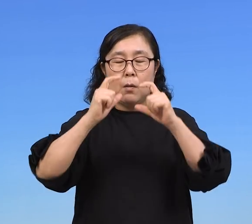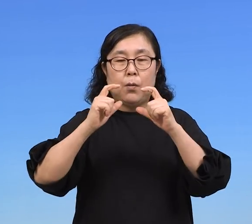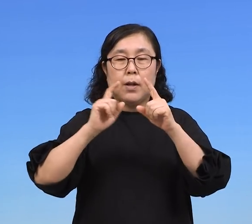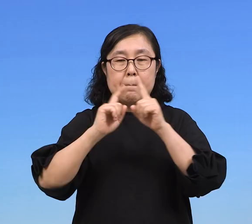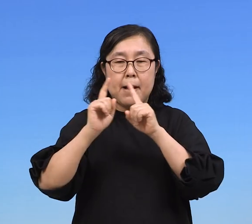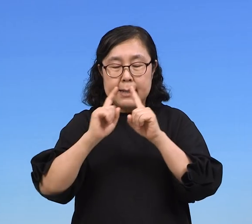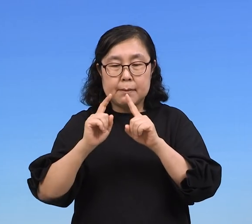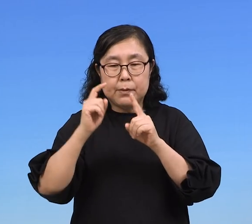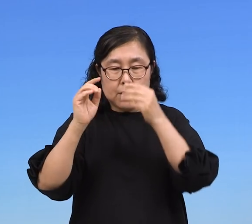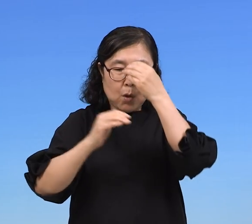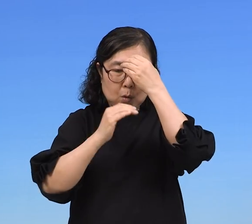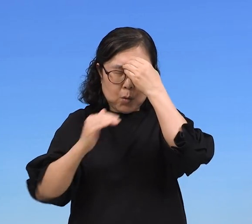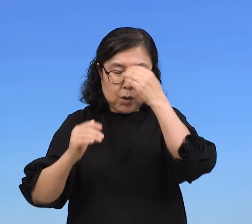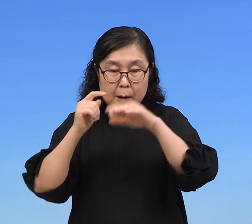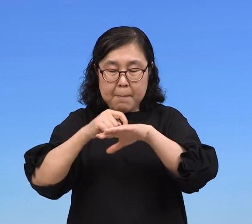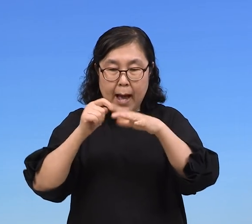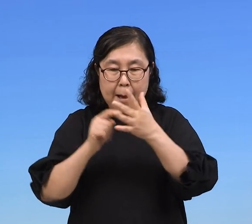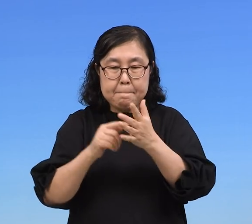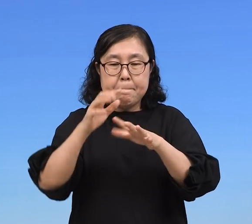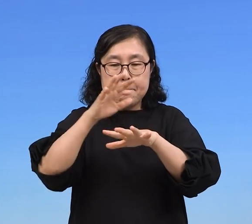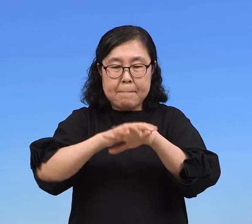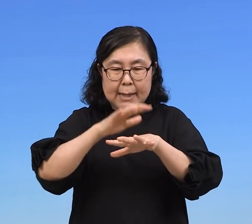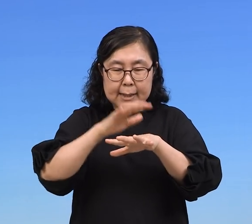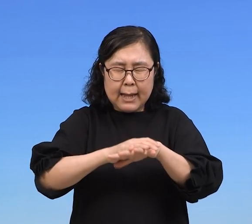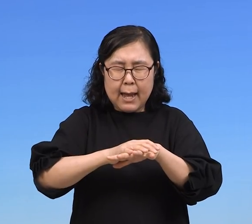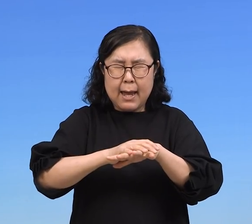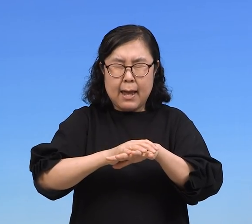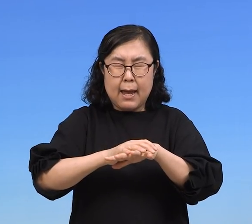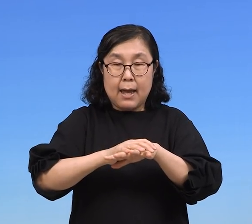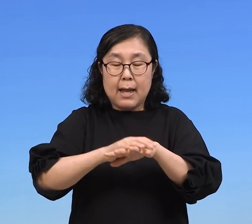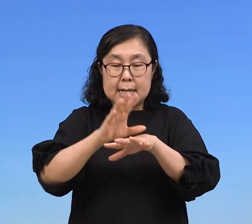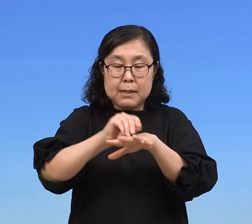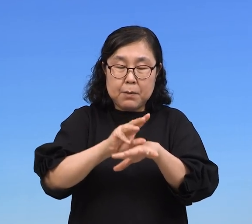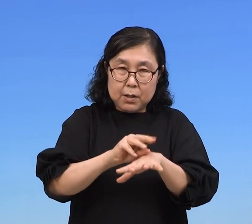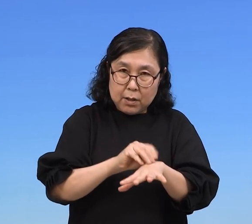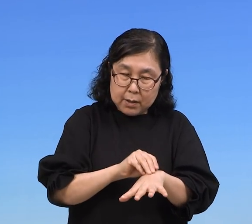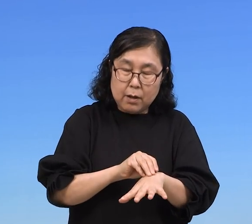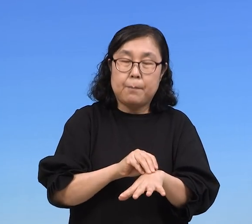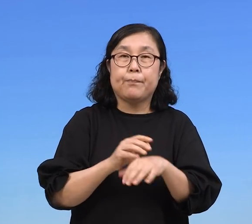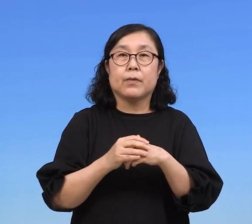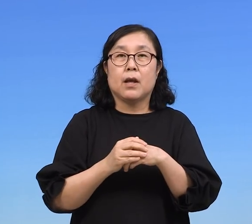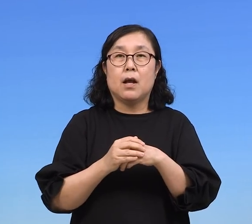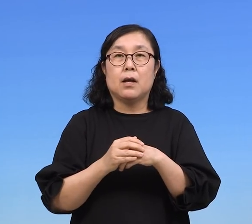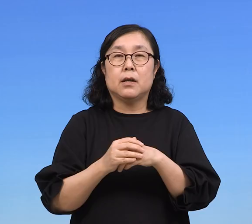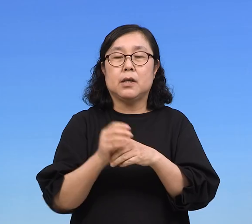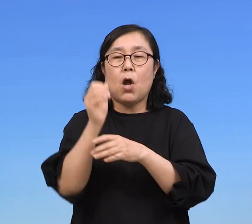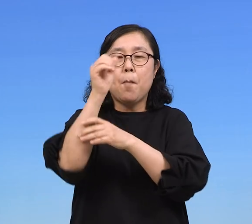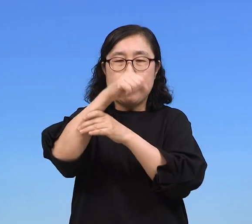말씀은 모든 성도님들에게 좋은 마음밭으로 그것이 스며들어서